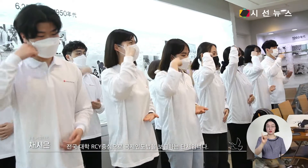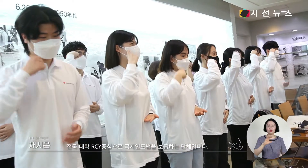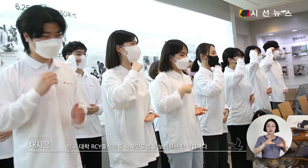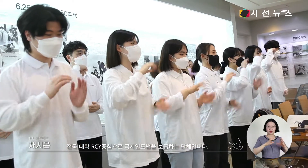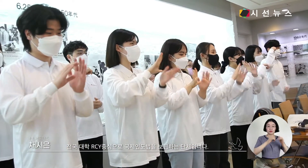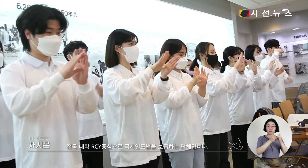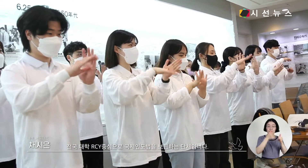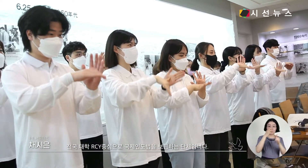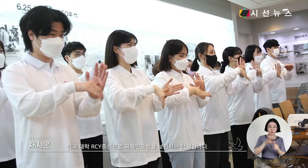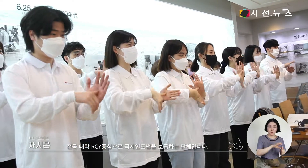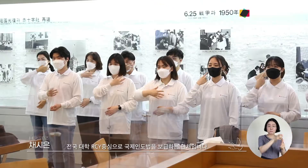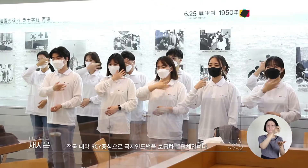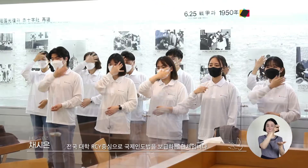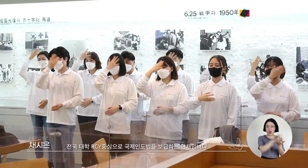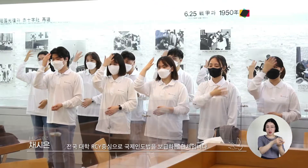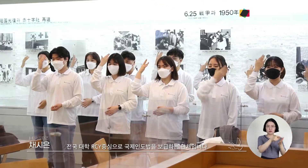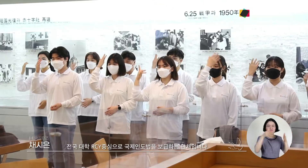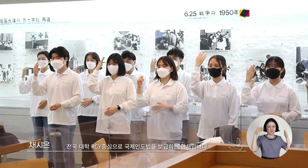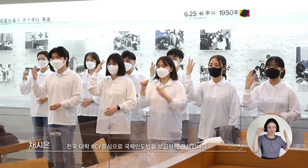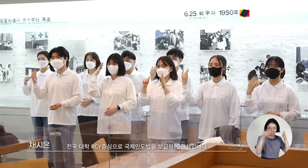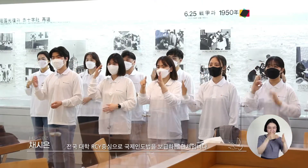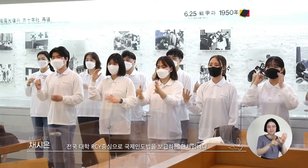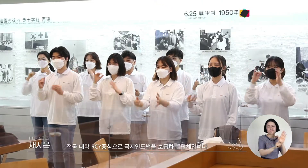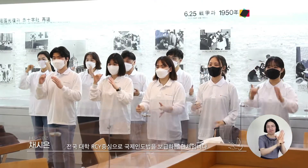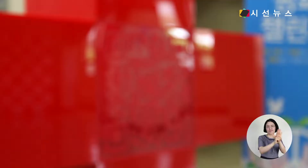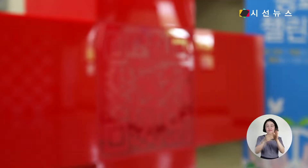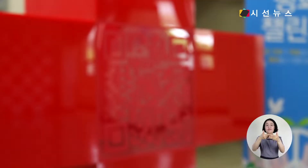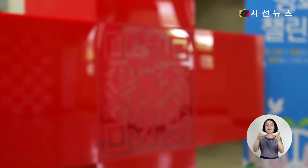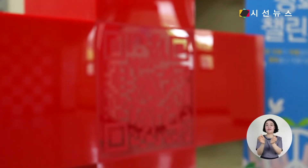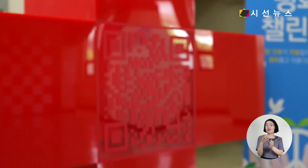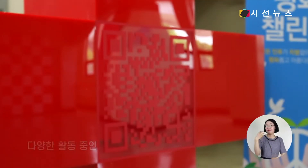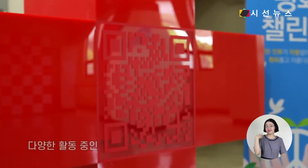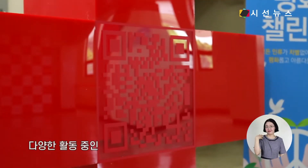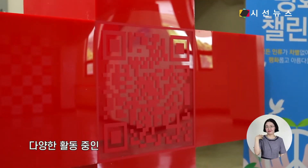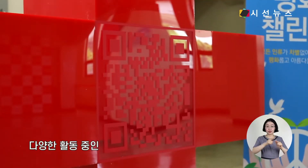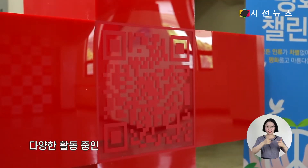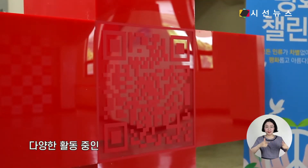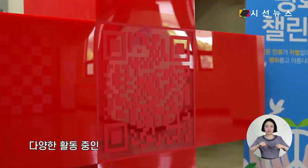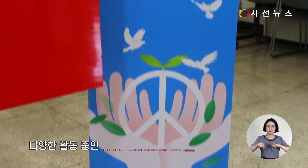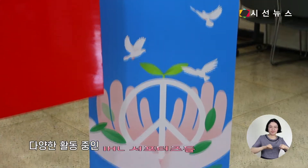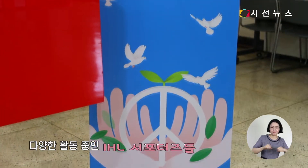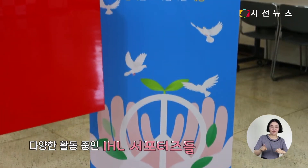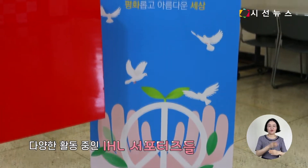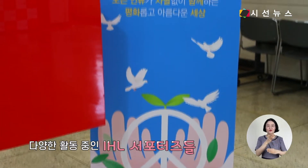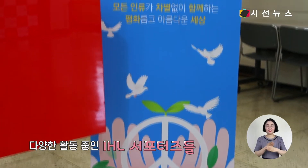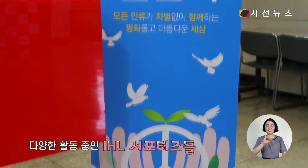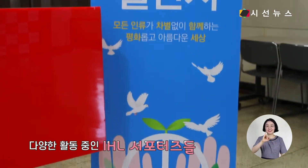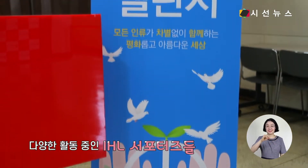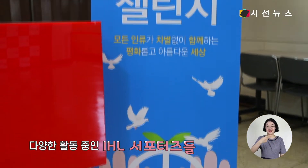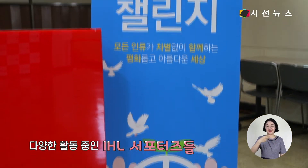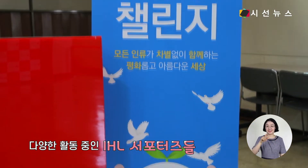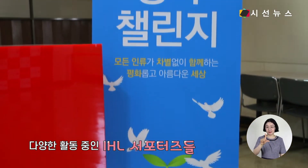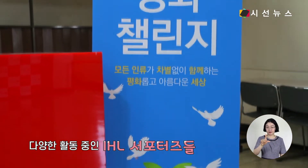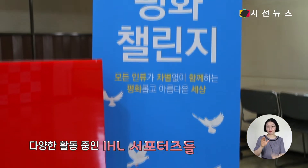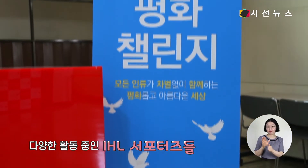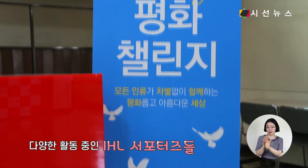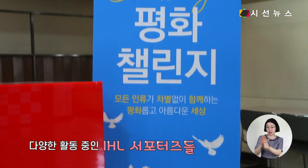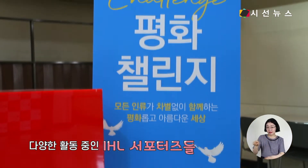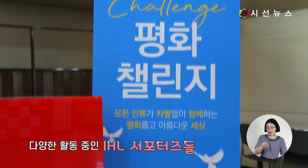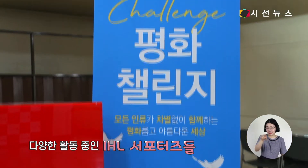RCY를 중심으로 국제 인도법을 보급하는 단체입니다. 다양한 활동 중인 IHL